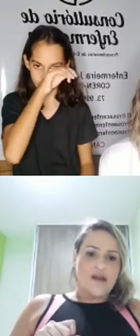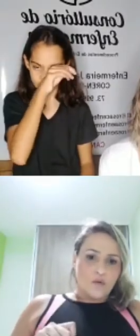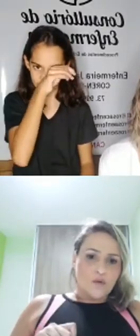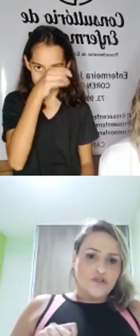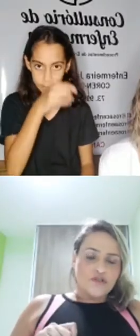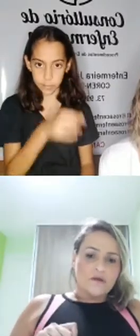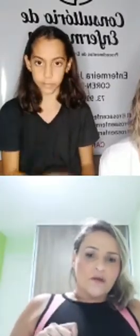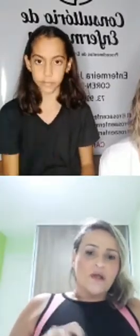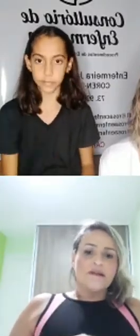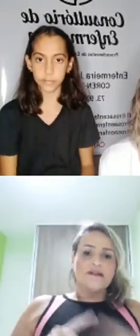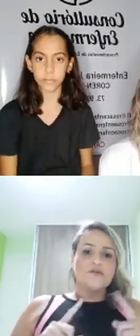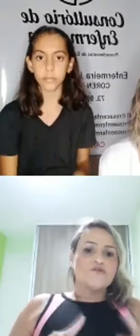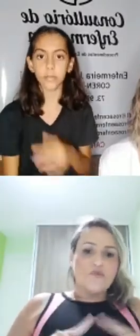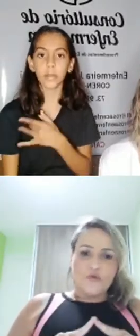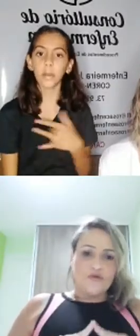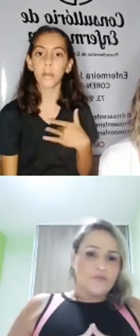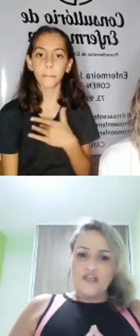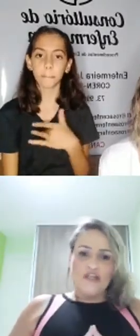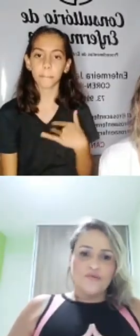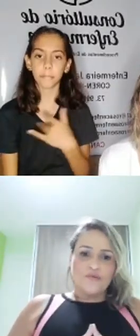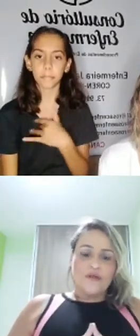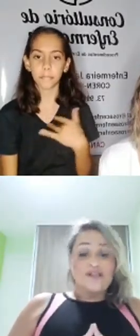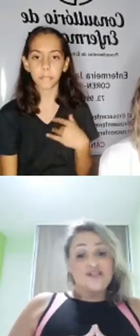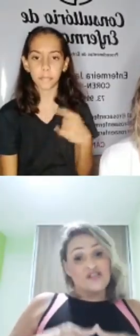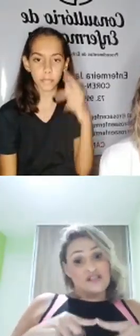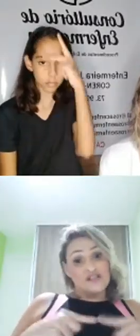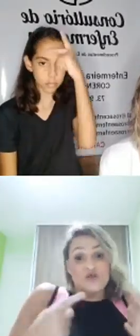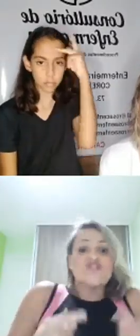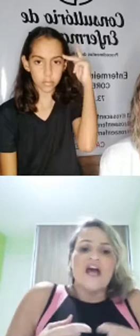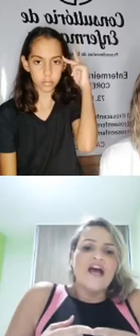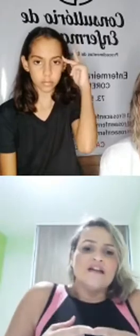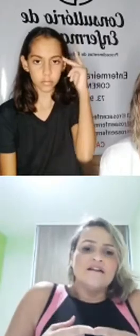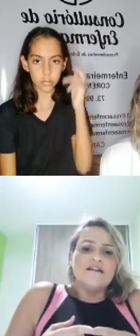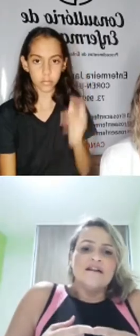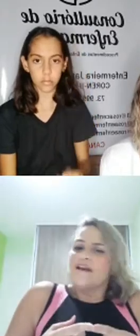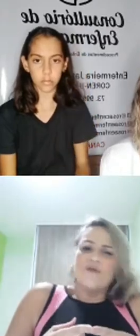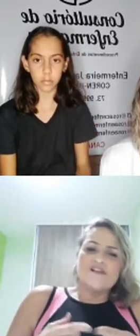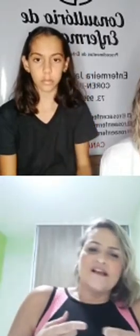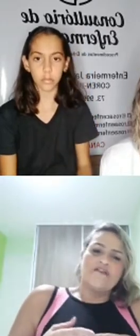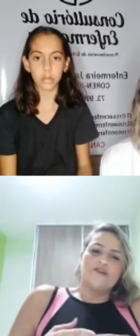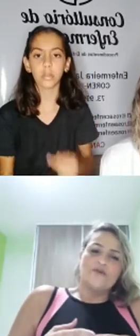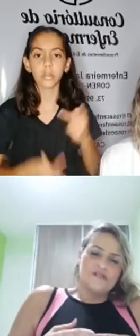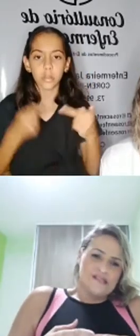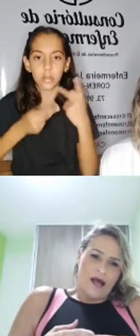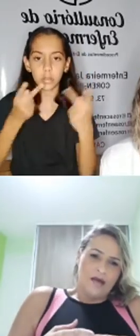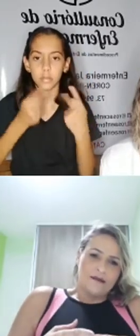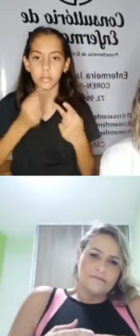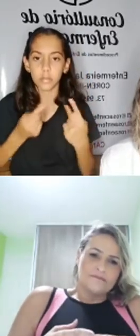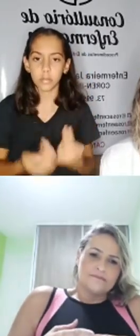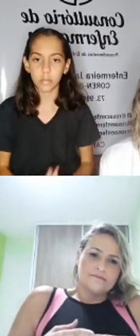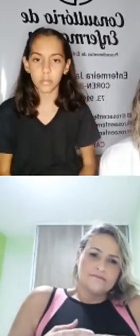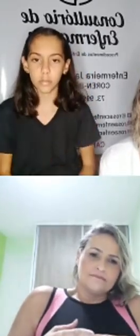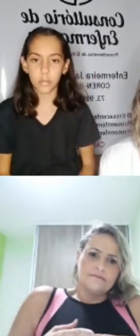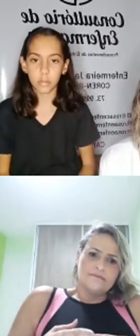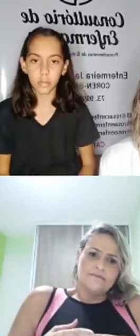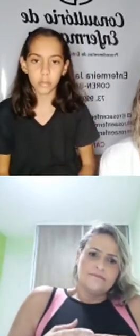de saúde, dentro de um condomínio, se sugere que não use elevador, use escada.